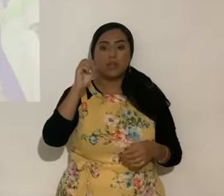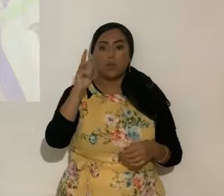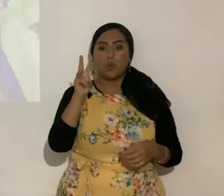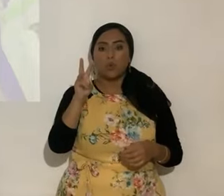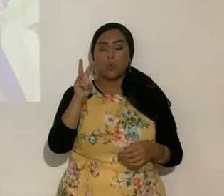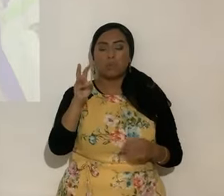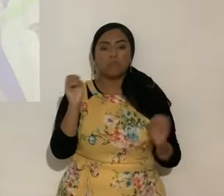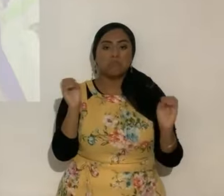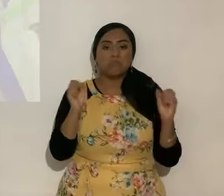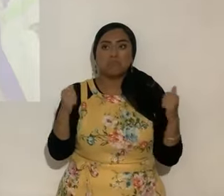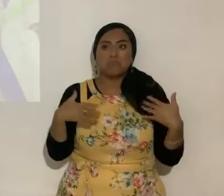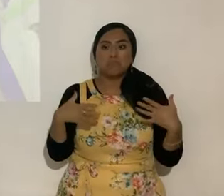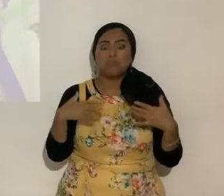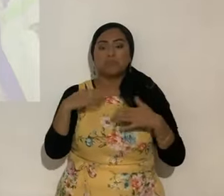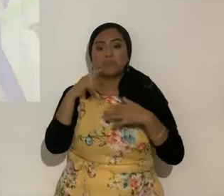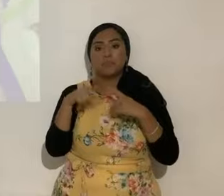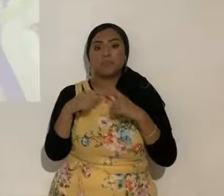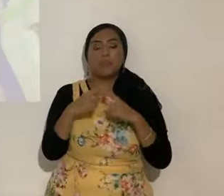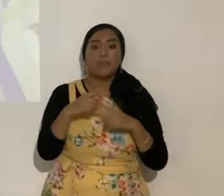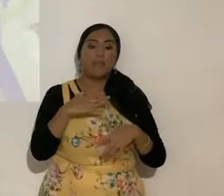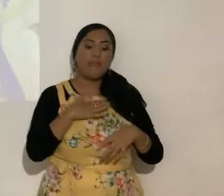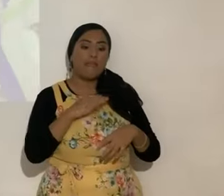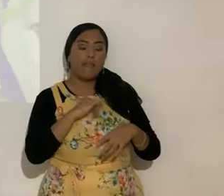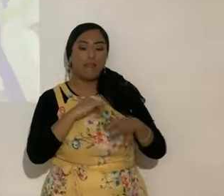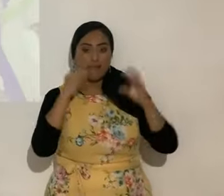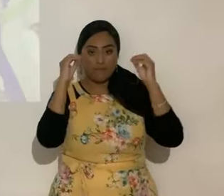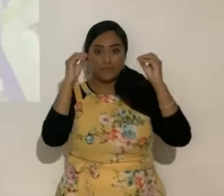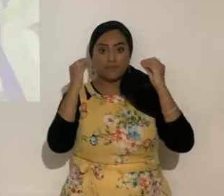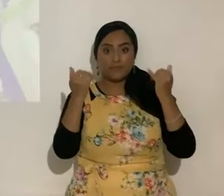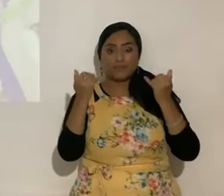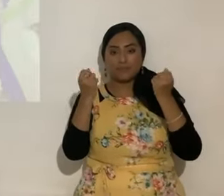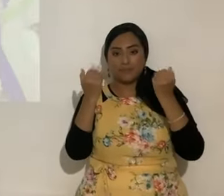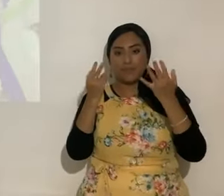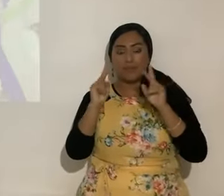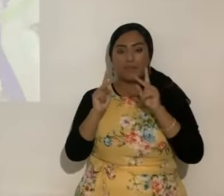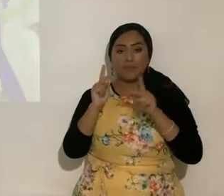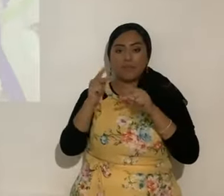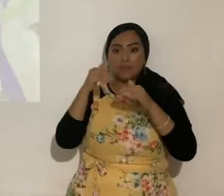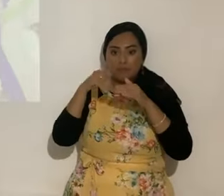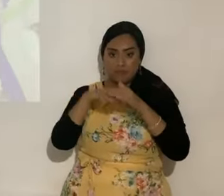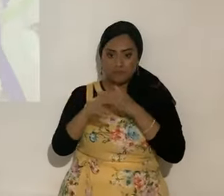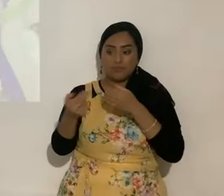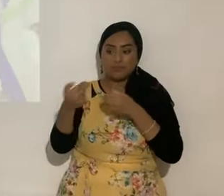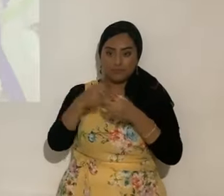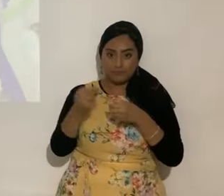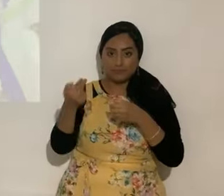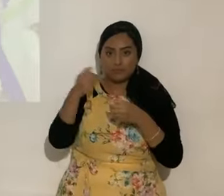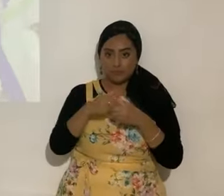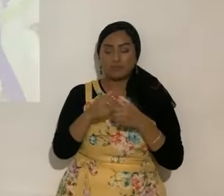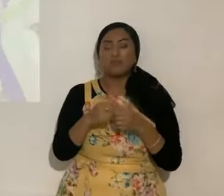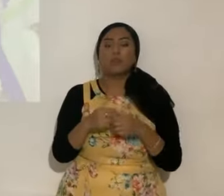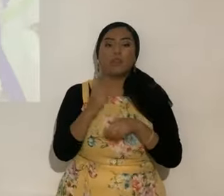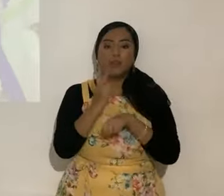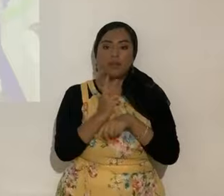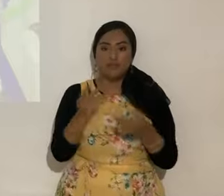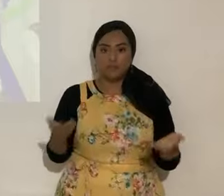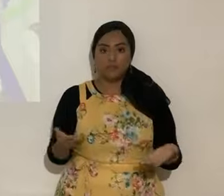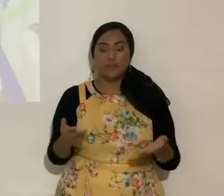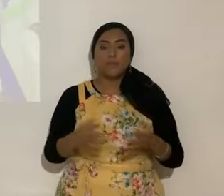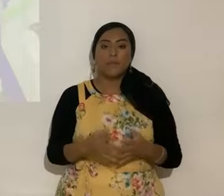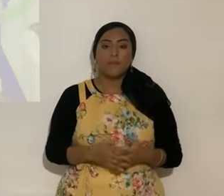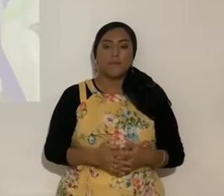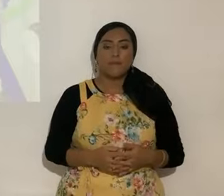¿Por qué digo esto? Miren, cada vez que ministro, y ahorita están entrando muchas almas, gracias a Yahshua Mashiach, al rebaño de gozoipaz,